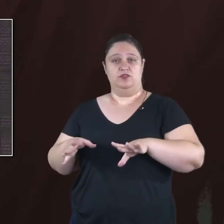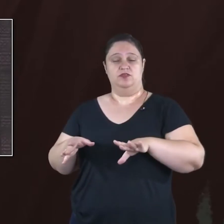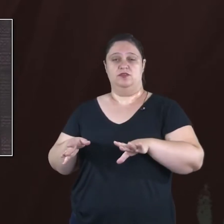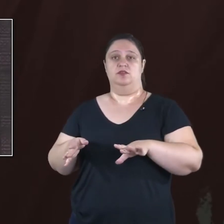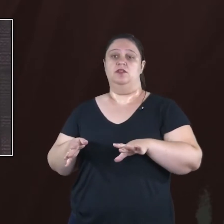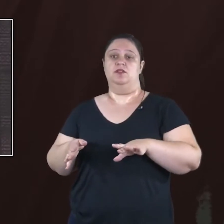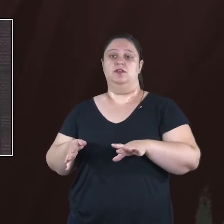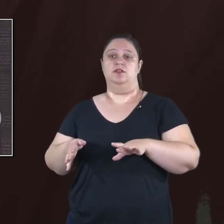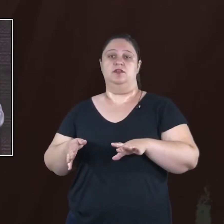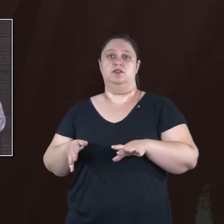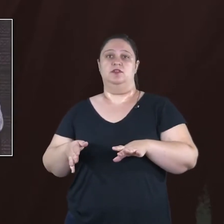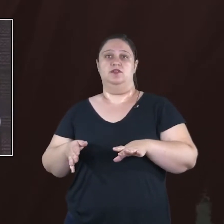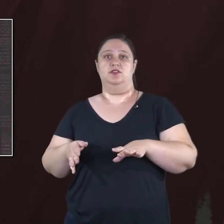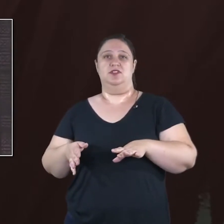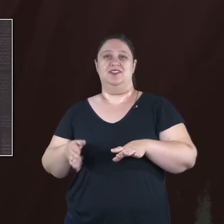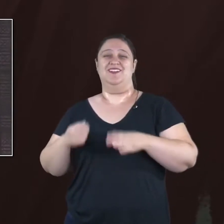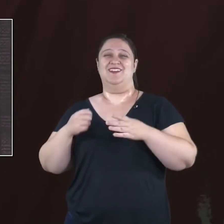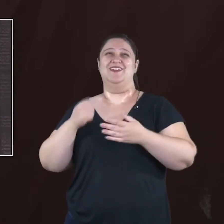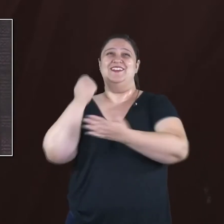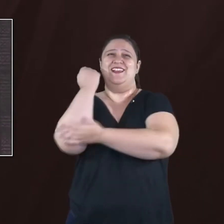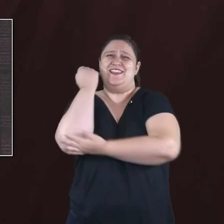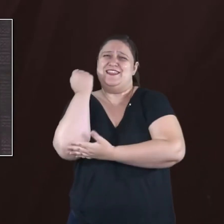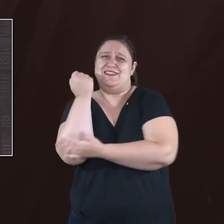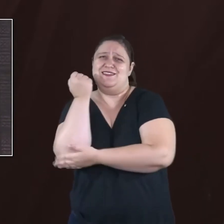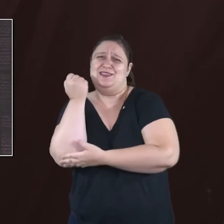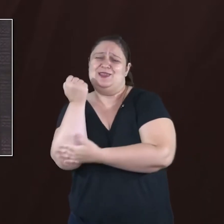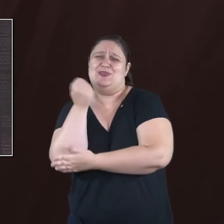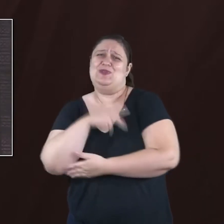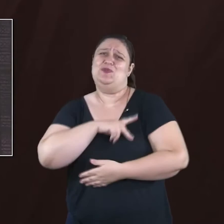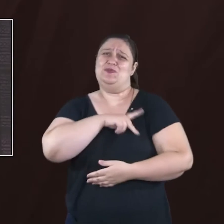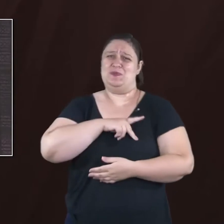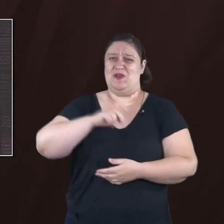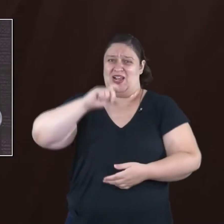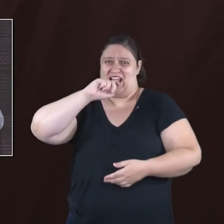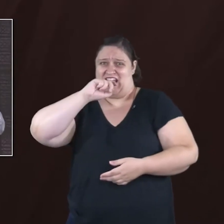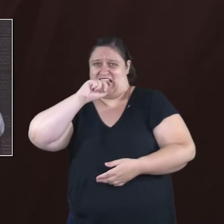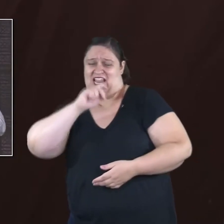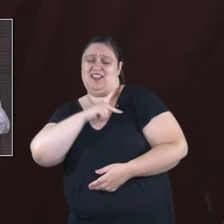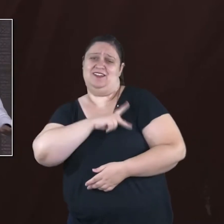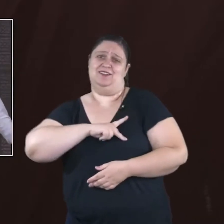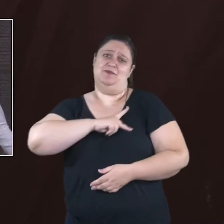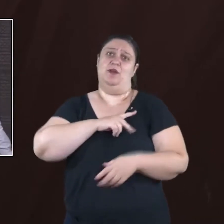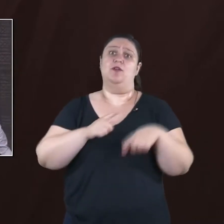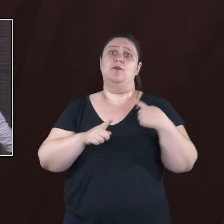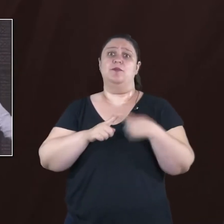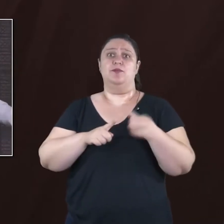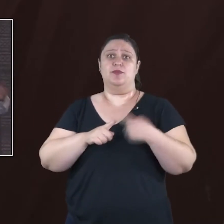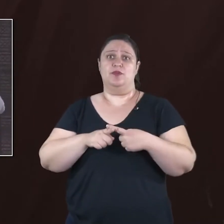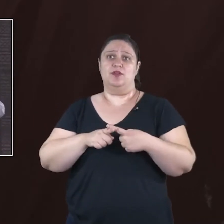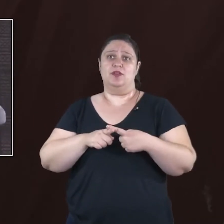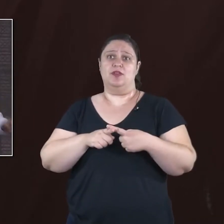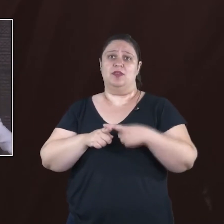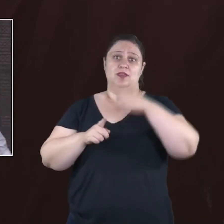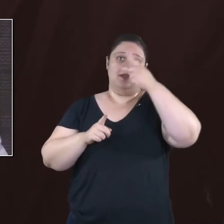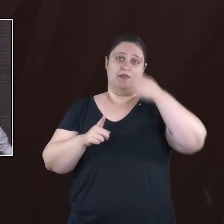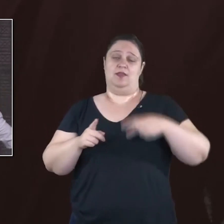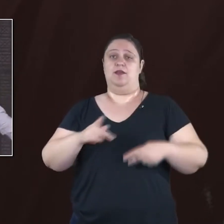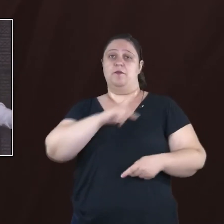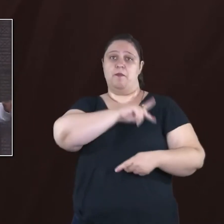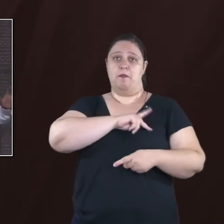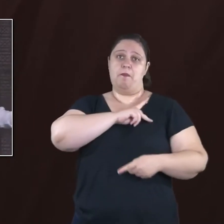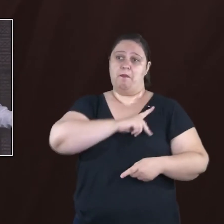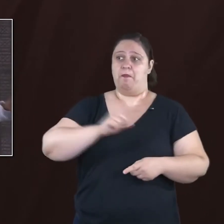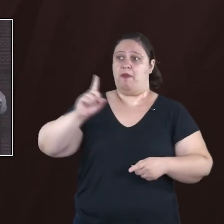mercadejavam, tinham ciúmes de Paulo, tinham inveja de Paulo, porque Paulo atraía muitos seguidores, muitas